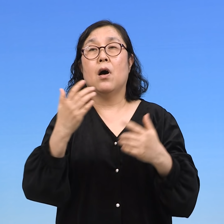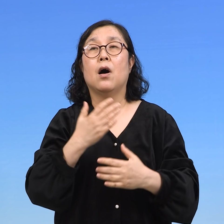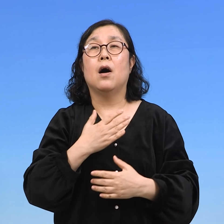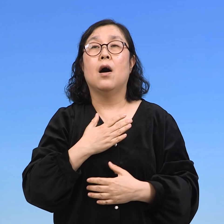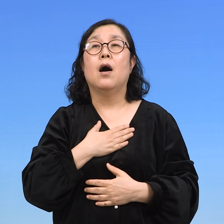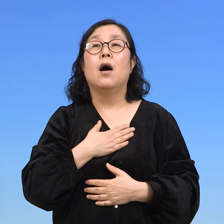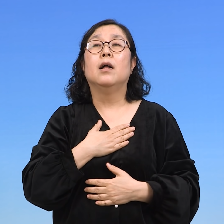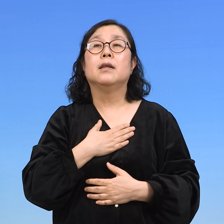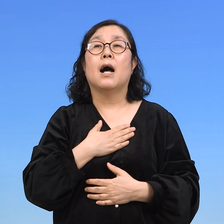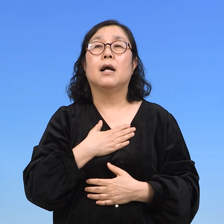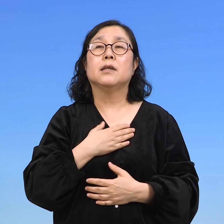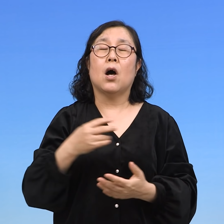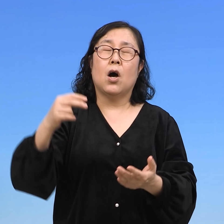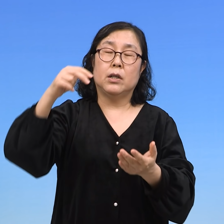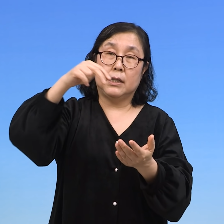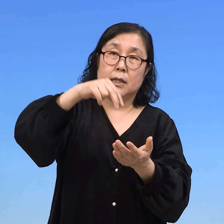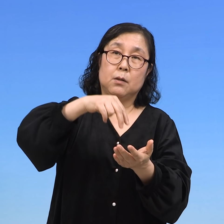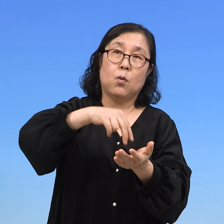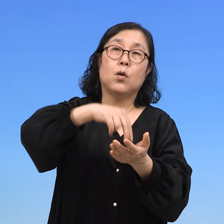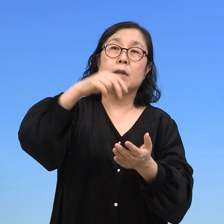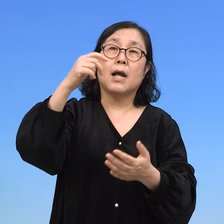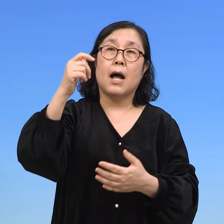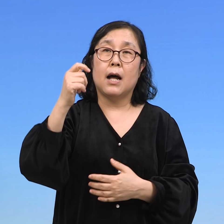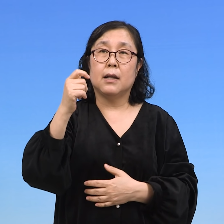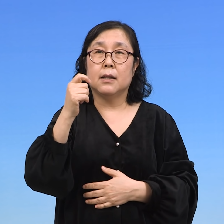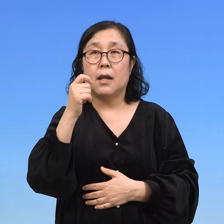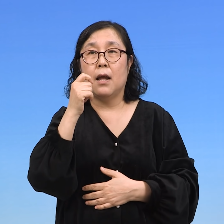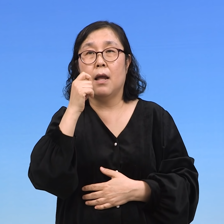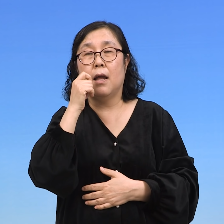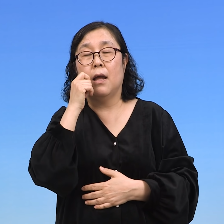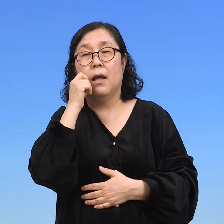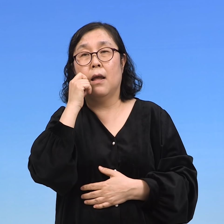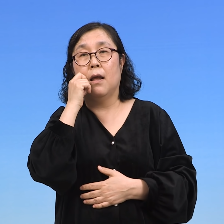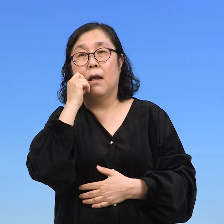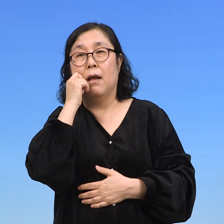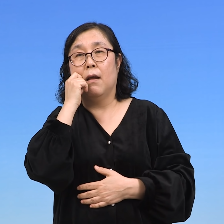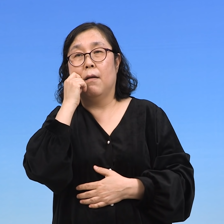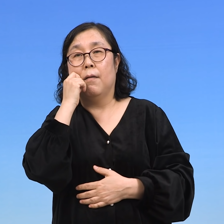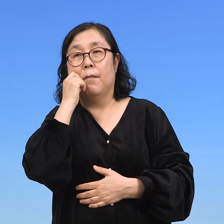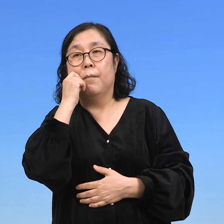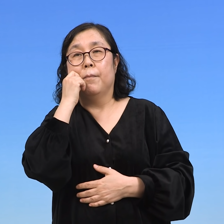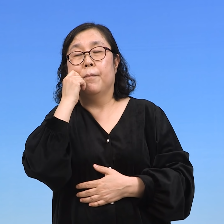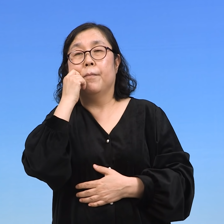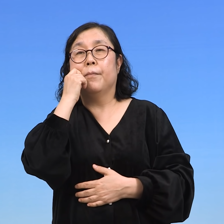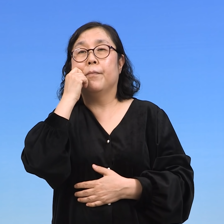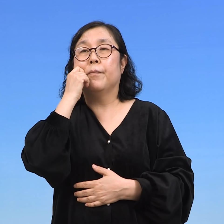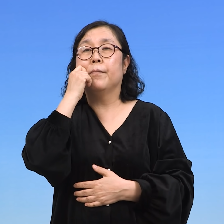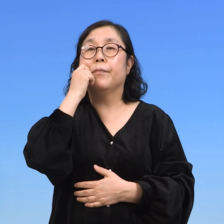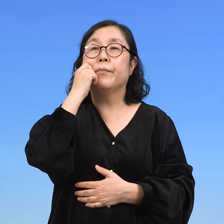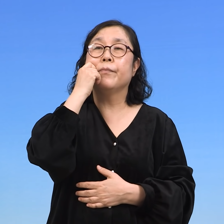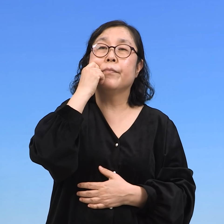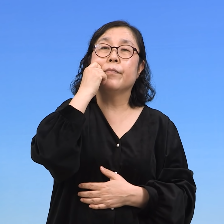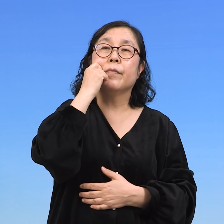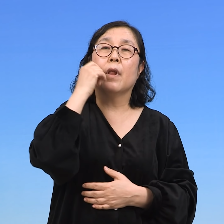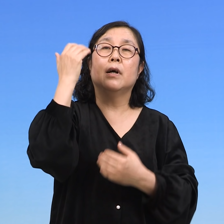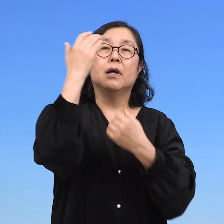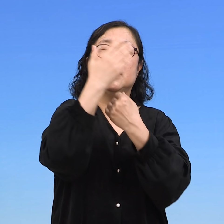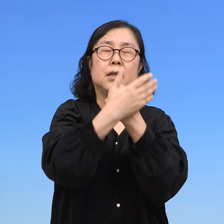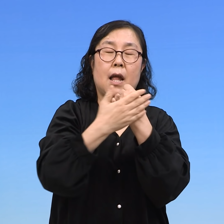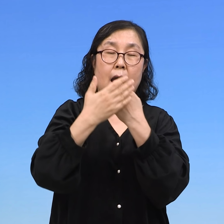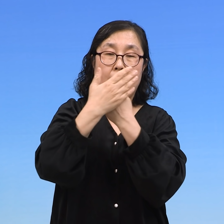나 서지 못하네 나 서지 못하네 주님의 다른 길을 걸어가신 그